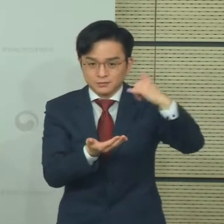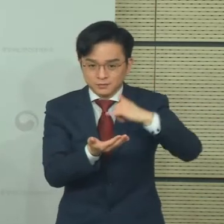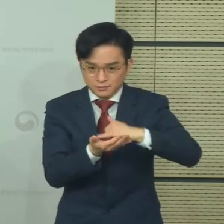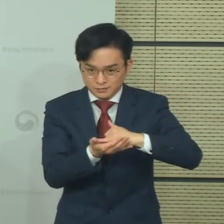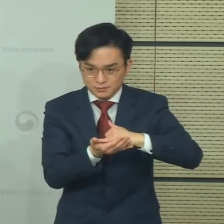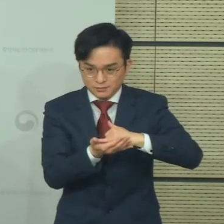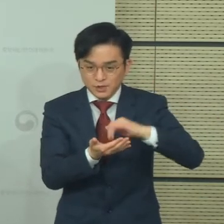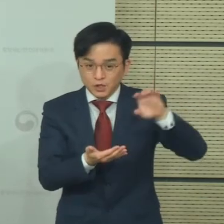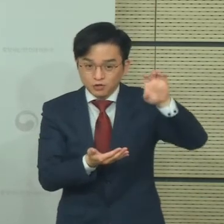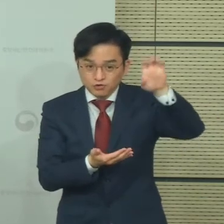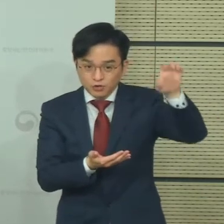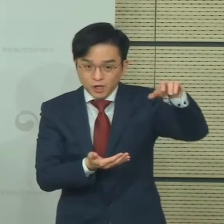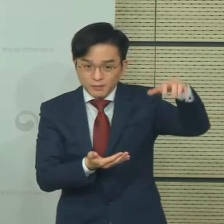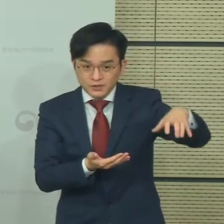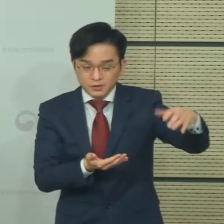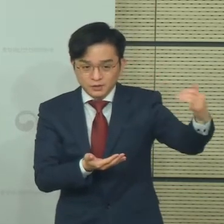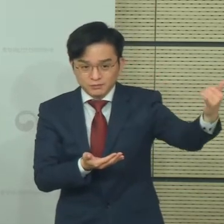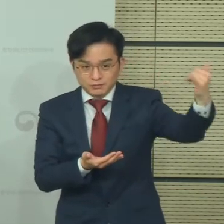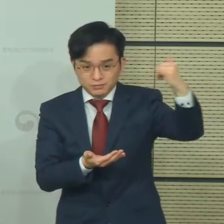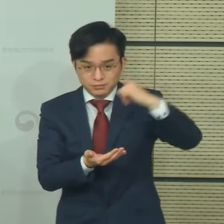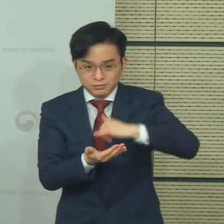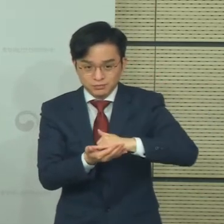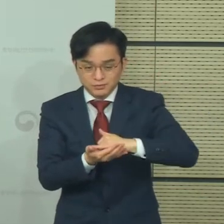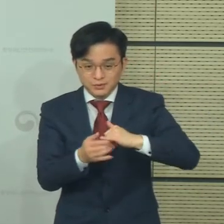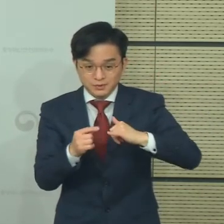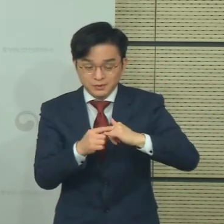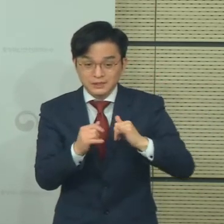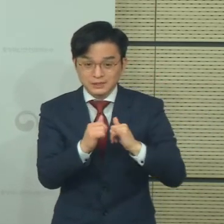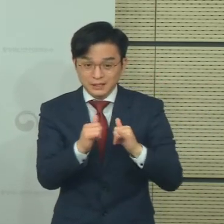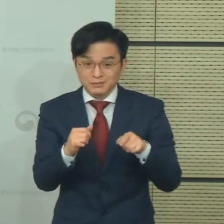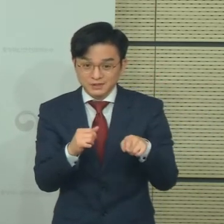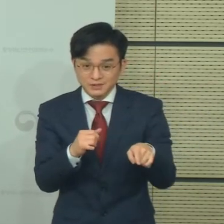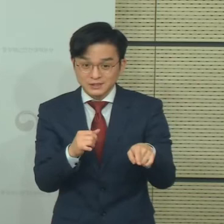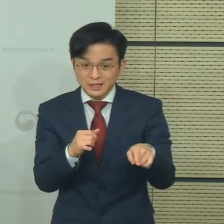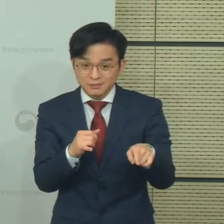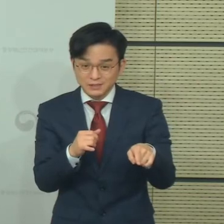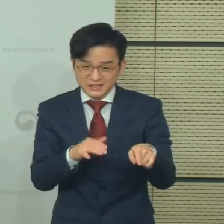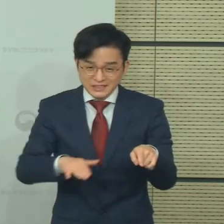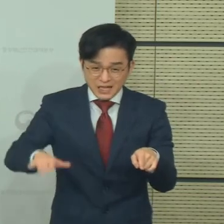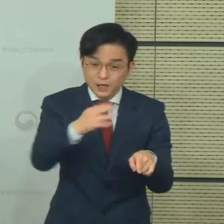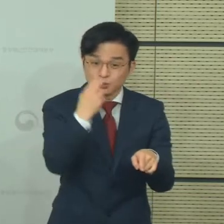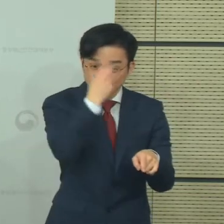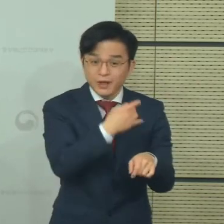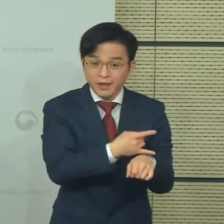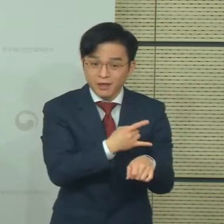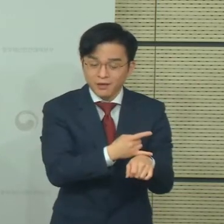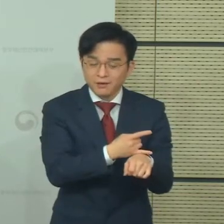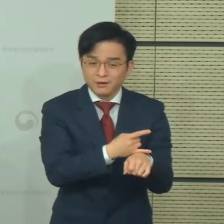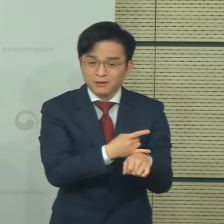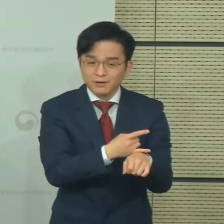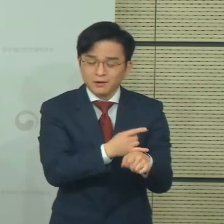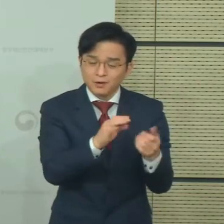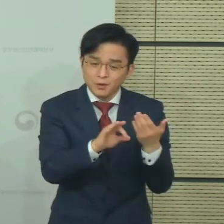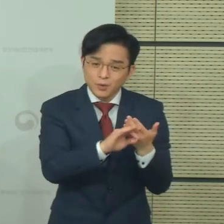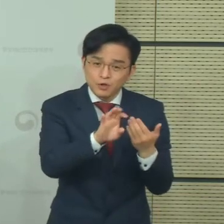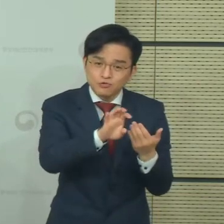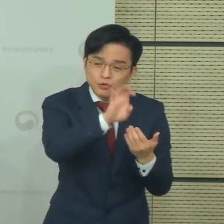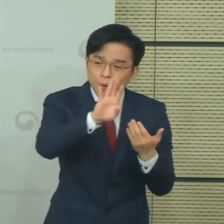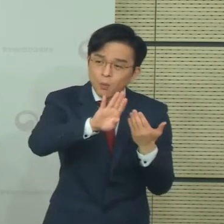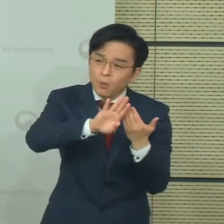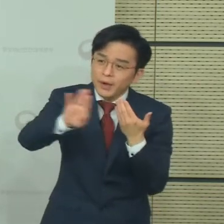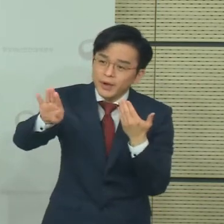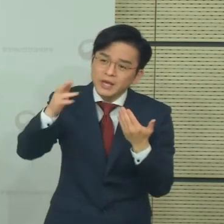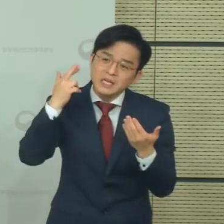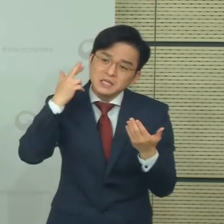유럽 지역에서 오는 사람들의 경우는 진단 검사를 전수 대상으로 하고 있는데, 유럽 지역 외에도 진단 검사를